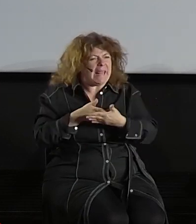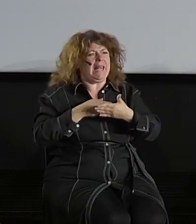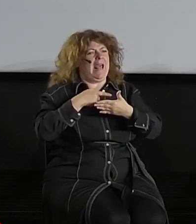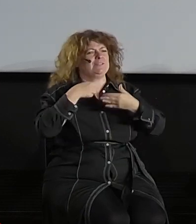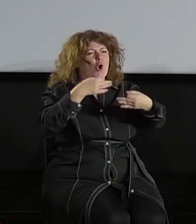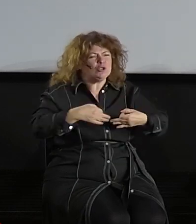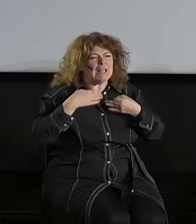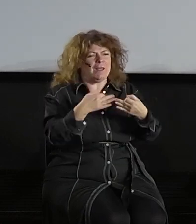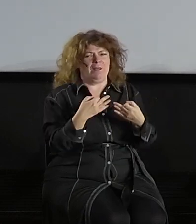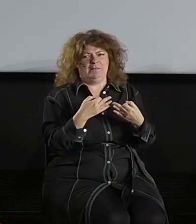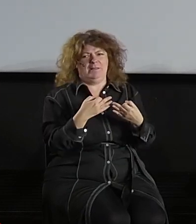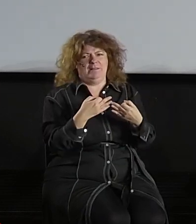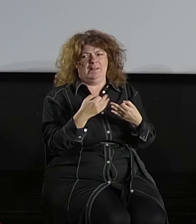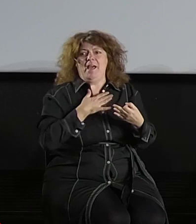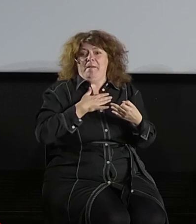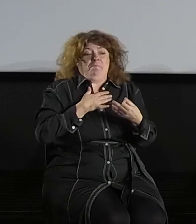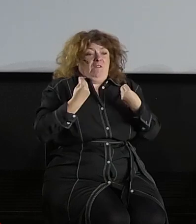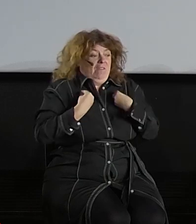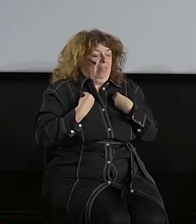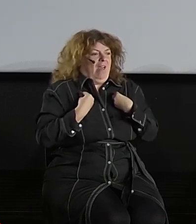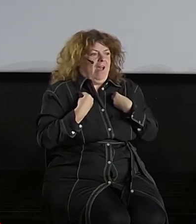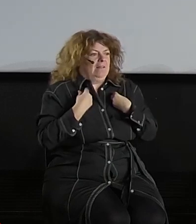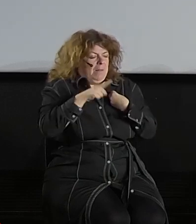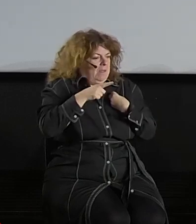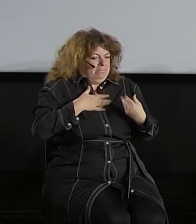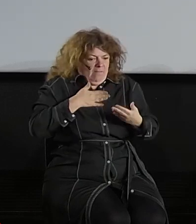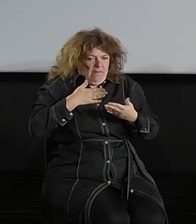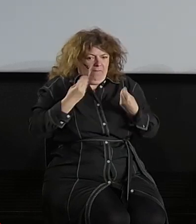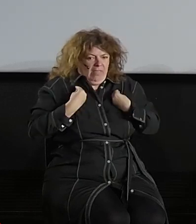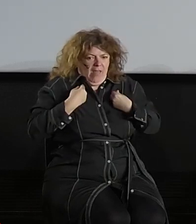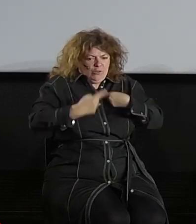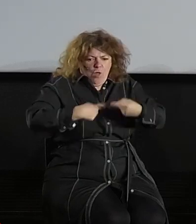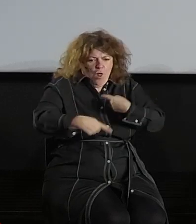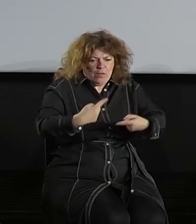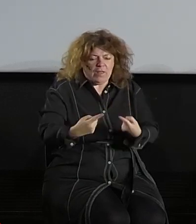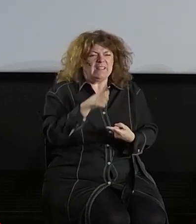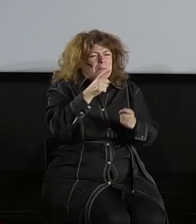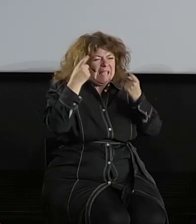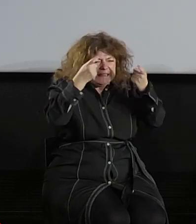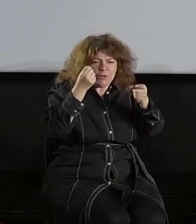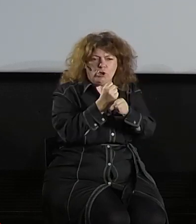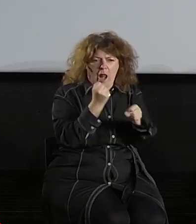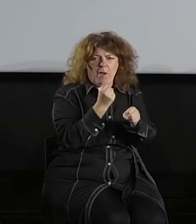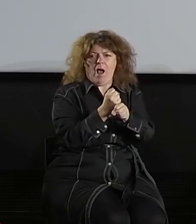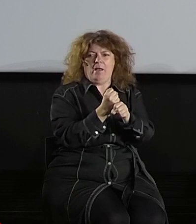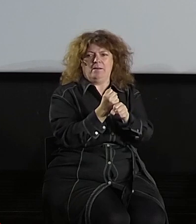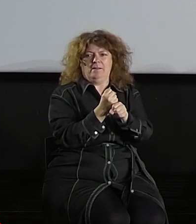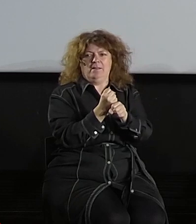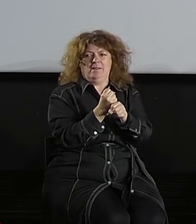constantemente en nuestra vida en sus vidas y en en sus intentos por trabajar o en este caso pues en el caso de